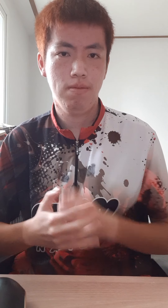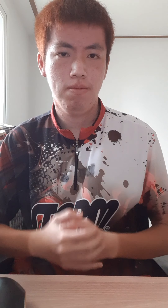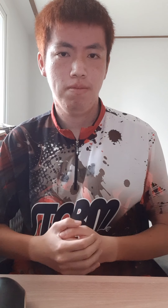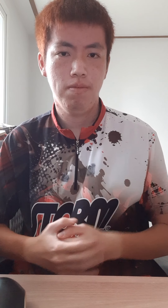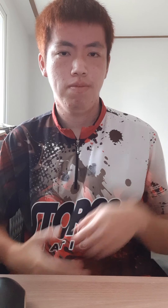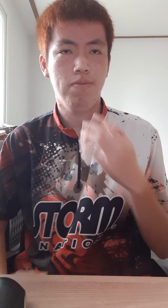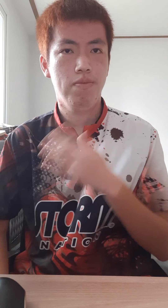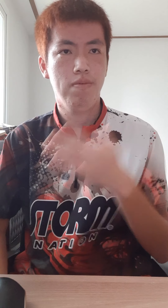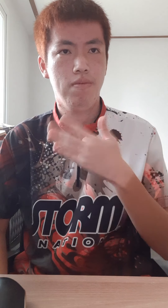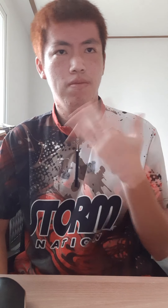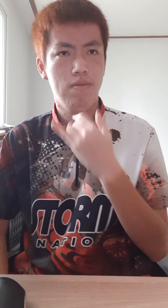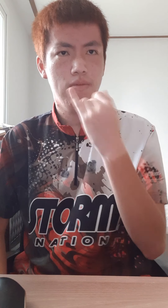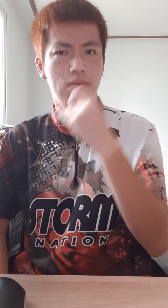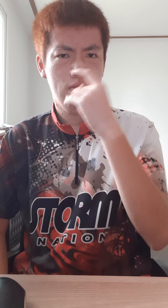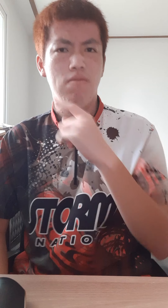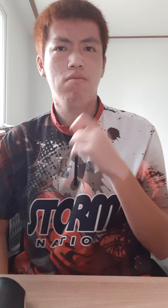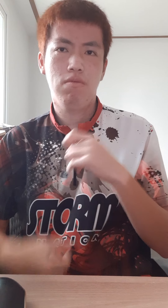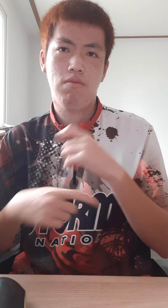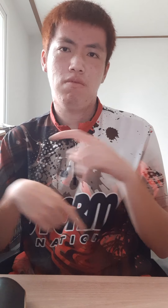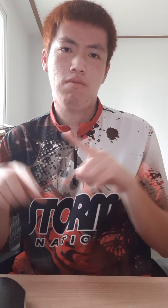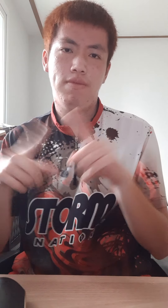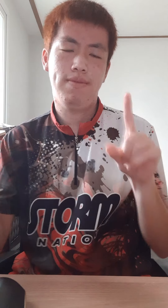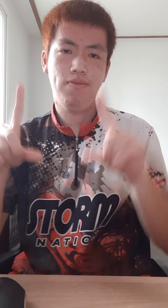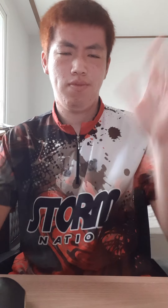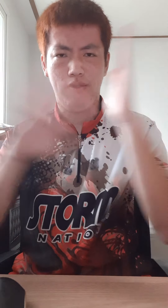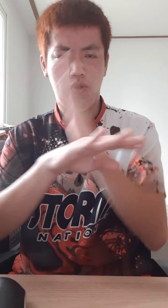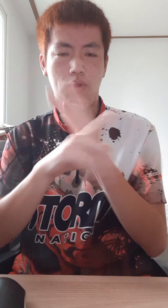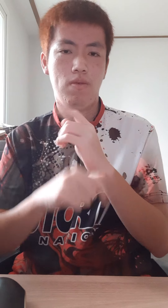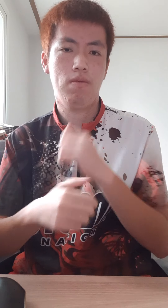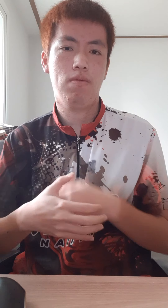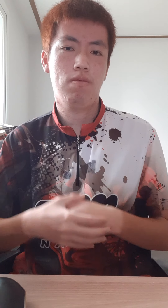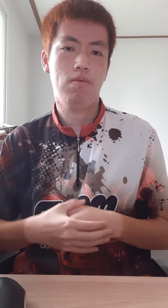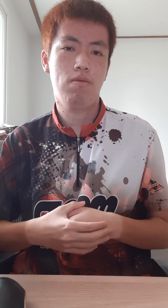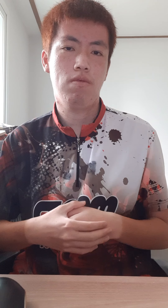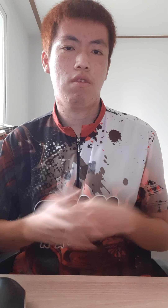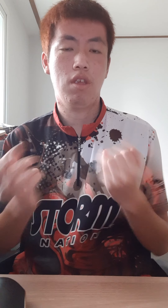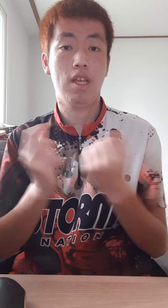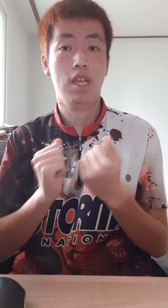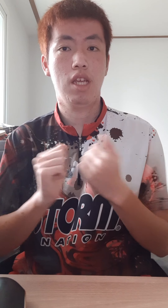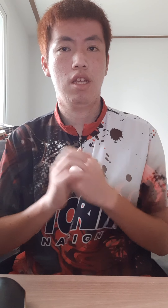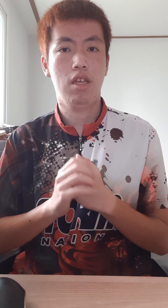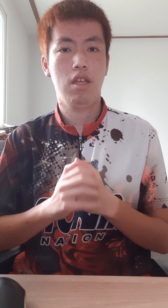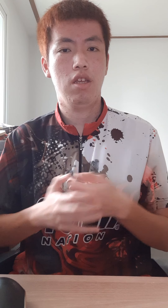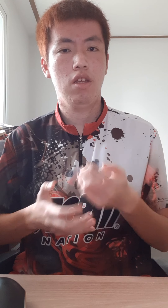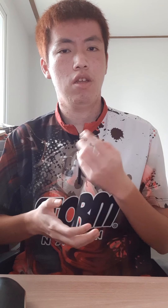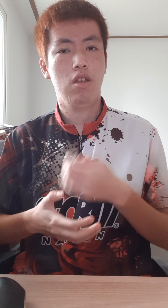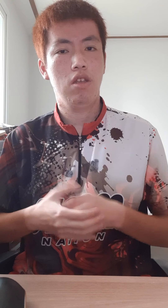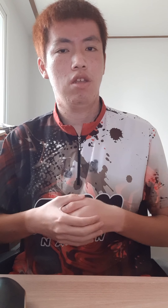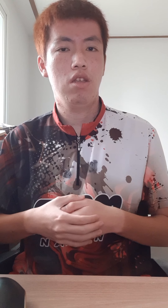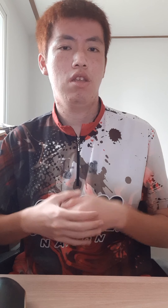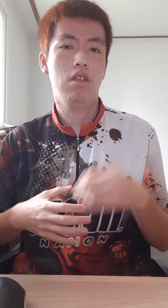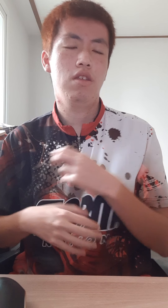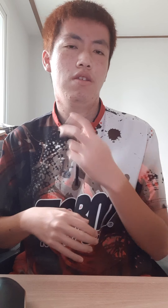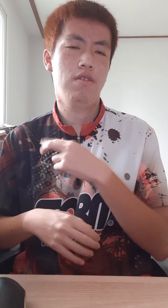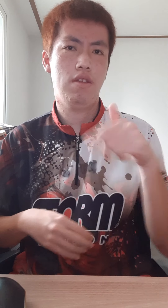장애인이 유형에 맞는 제도 지원을 전혀 받을 수 없는 상황입니다. 이에 장애계는 정부가 장애를 고려한 지원 정책을